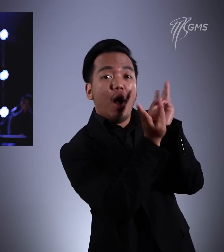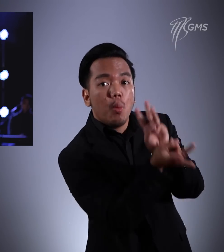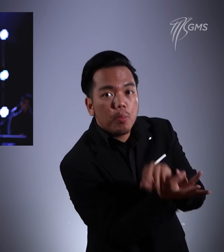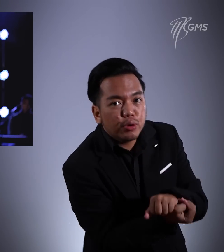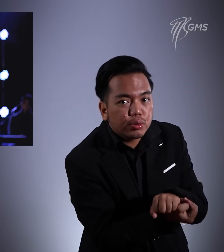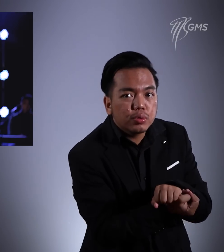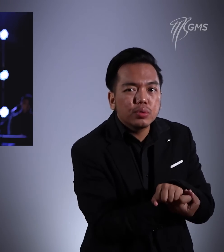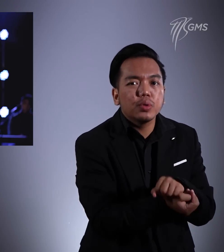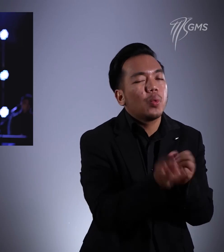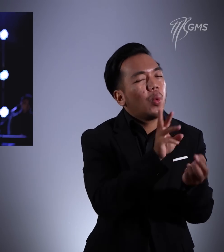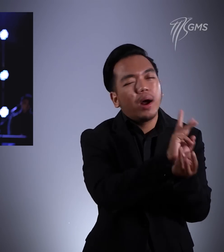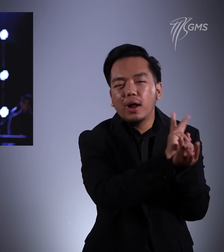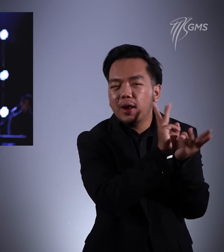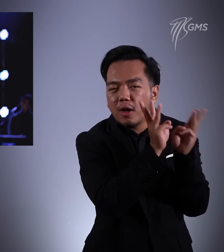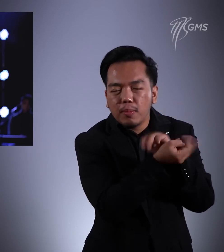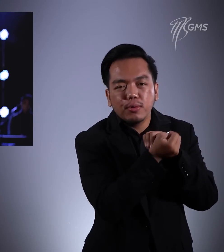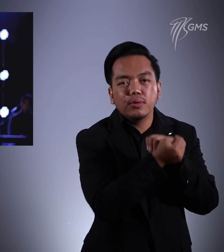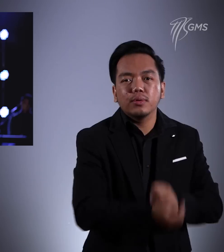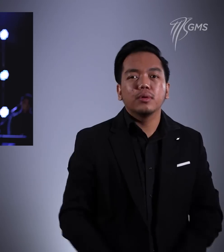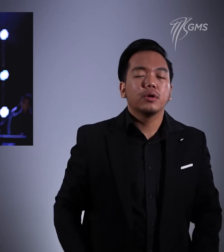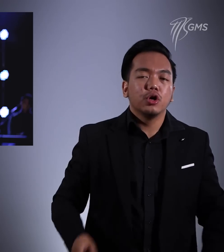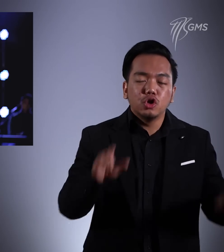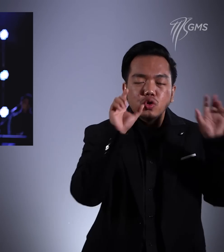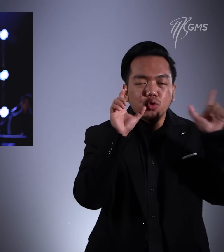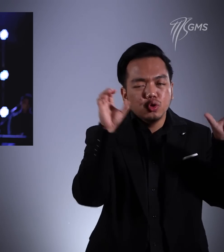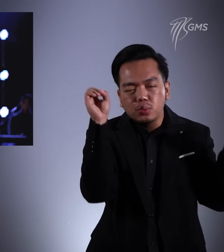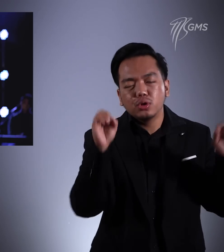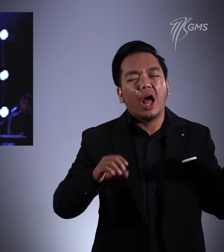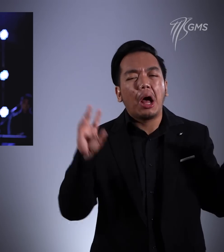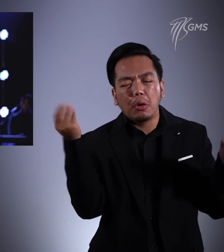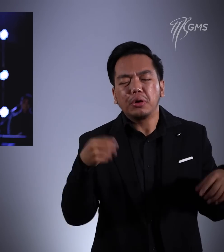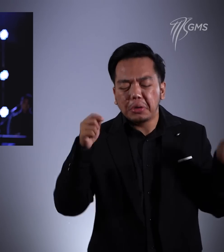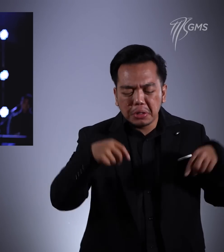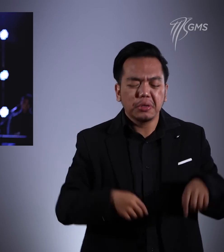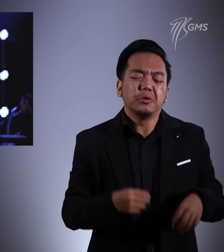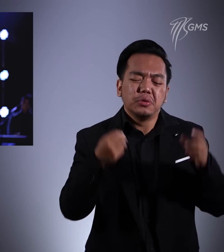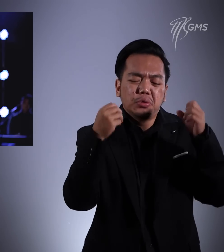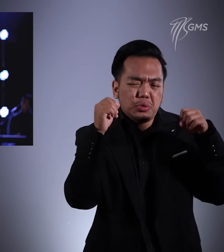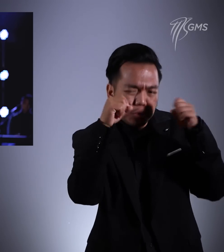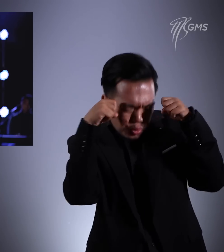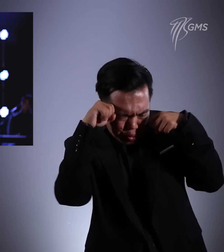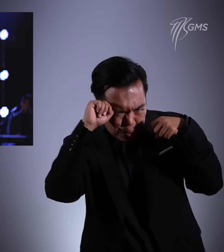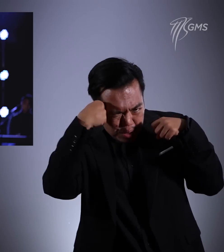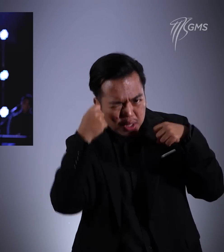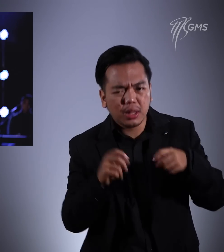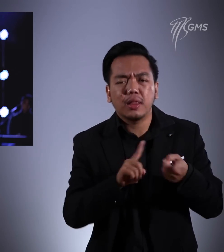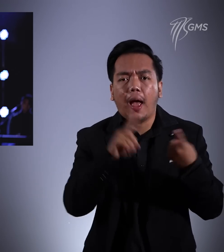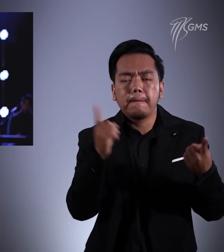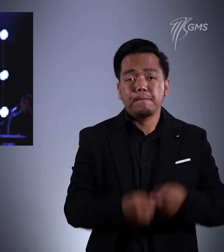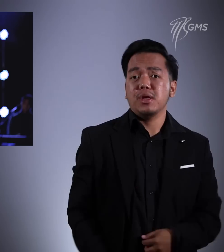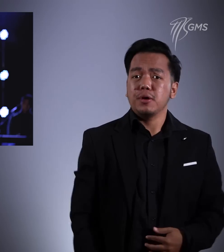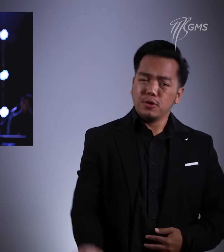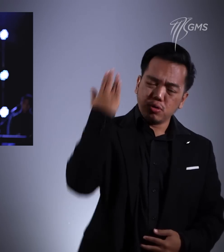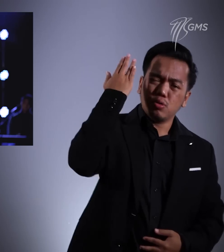Nonetheless, bagaimanapun juga, hidupkanlah hubunganku dengan Engkau Tuhan di masa-masa suram ini. Sekalipun belum ada